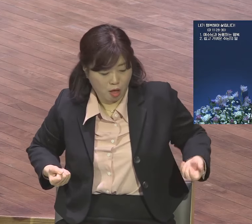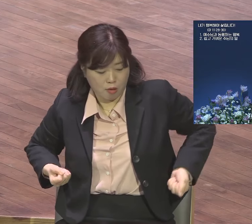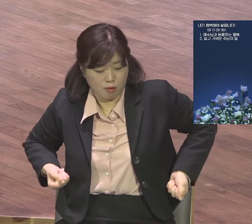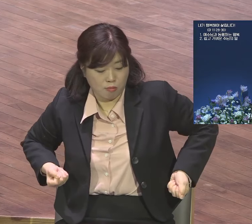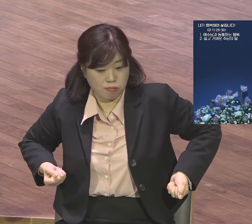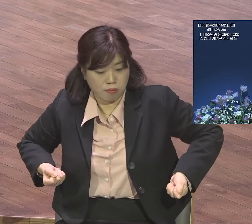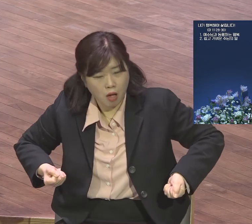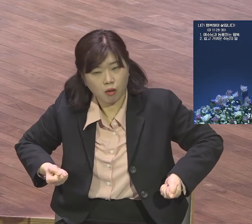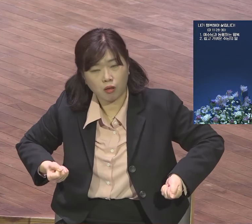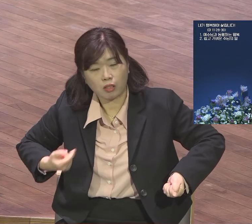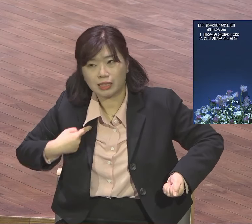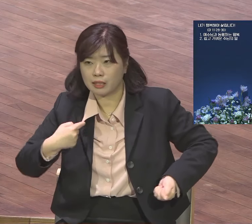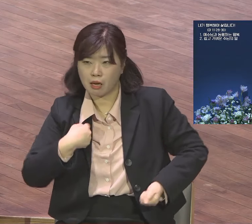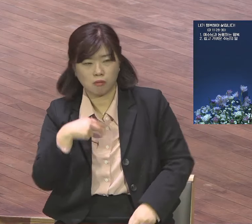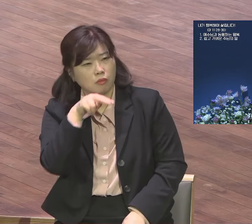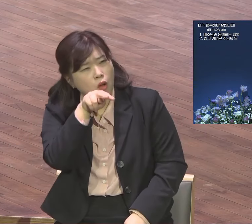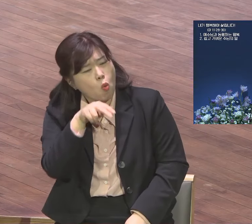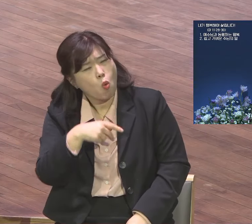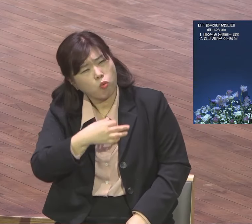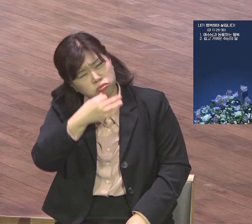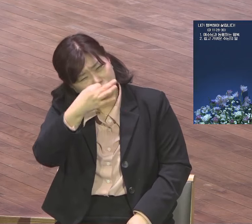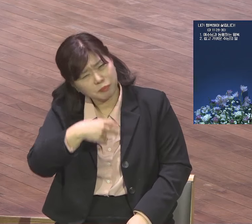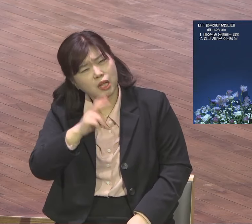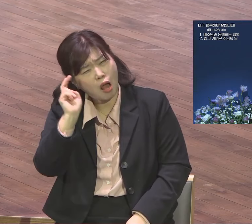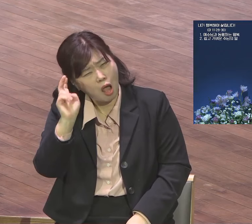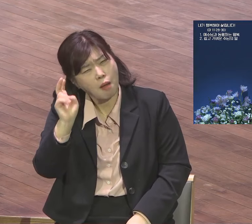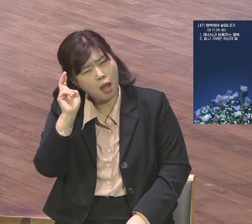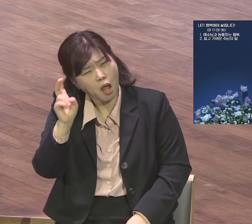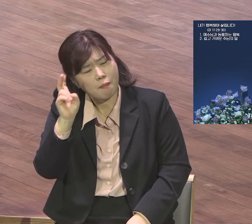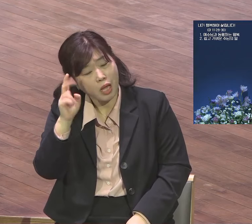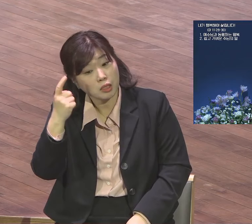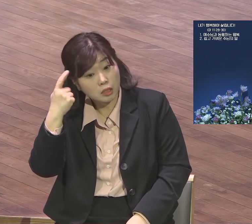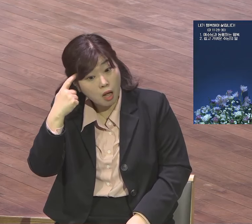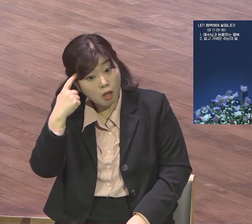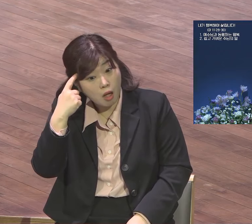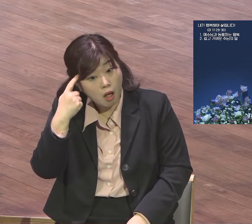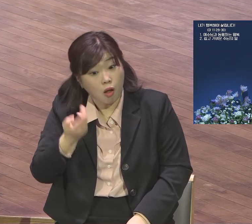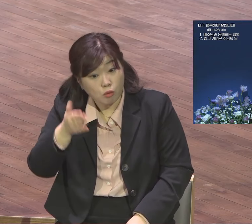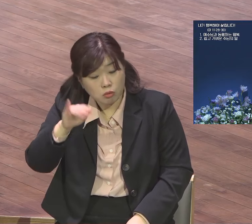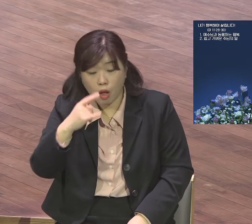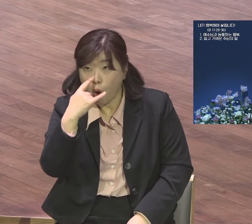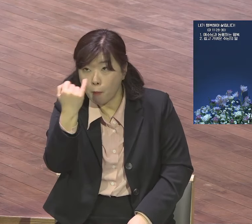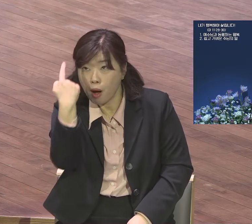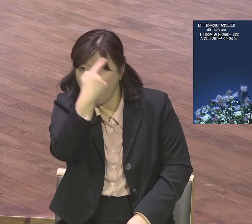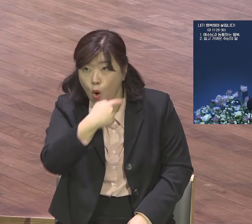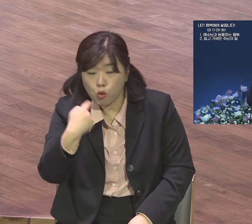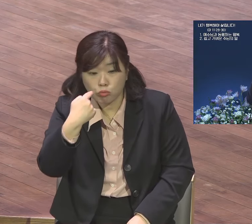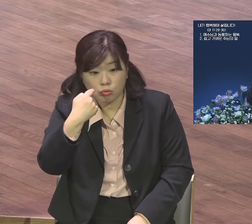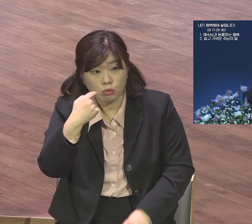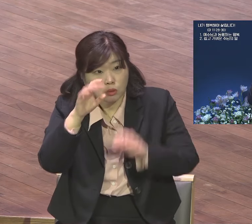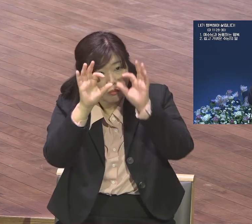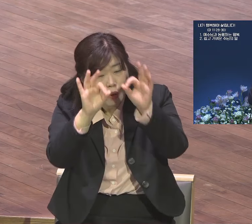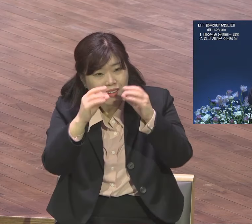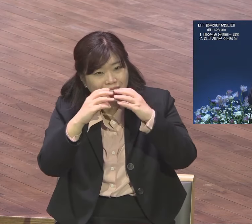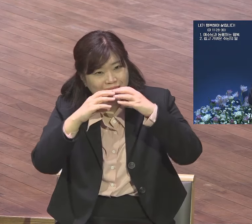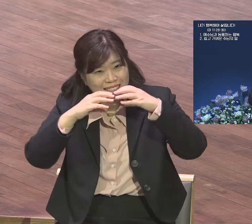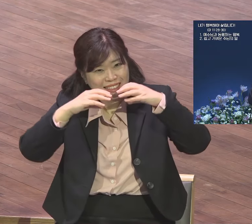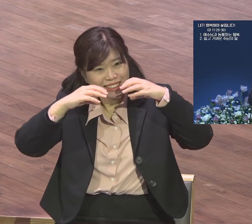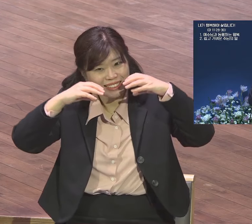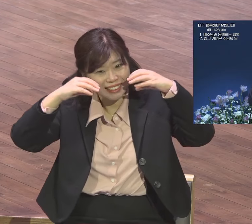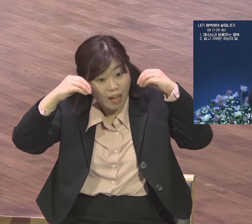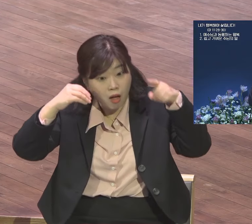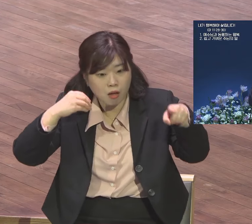행복하게 이렇게 걸어오는 겁니다. 그런데 잠시 후에 깜짝 놀랄 장면을 제가 보았습니다. 그 뒤에 한 명이 더